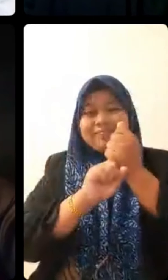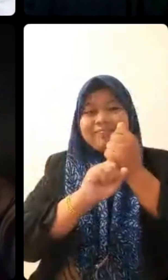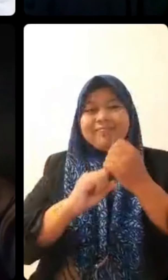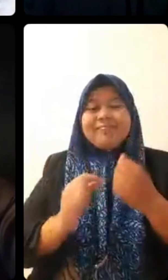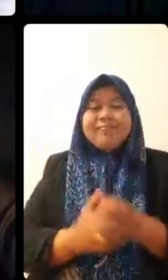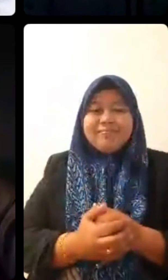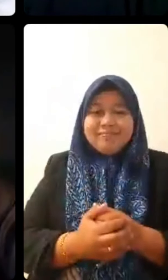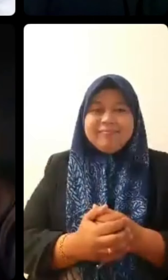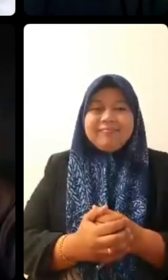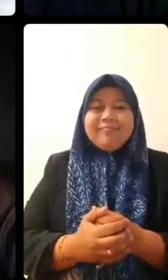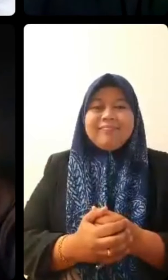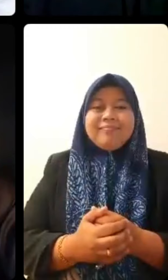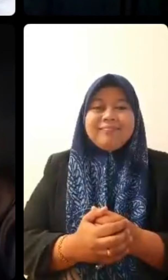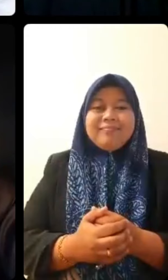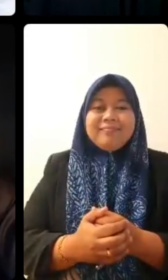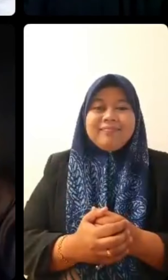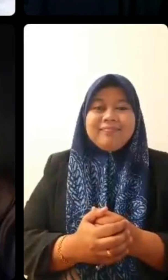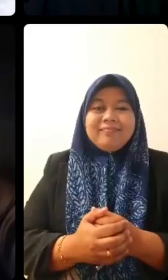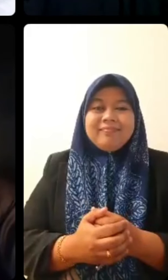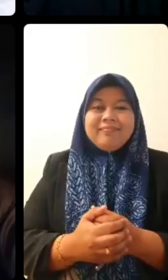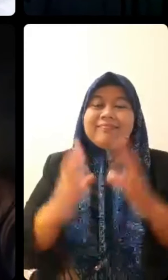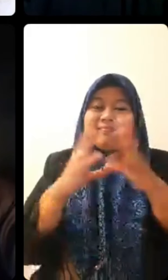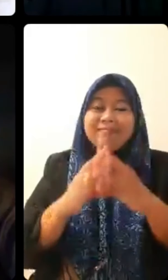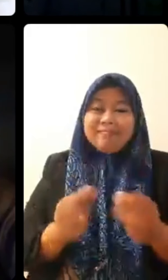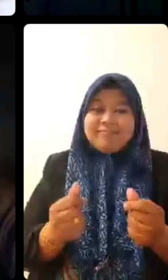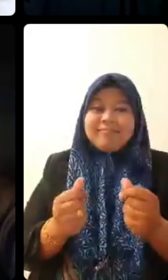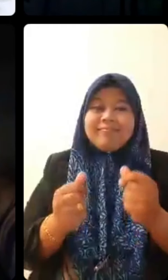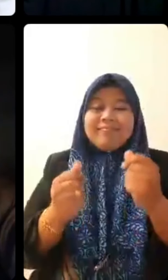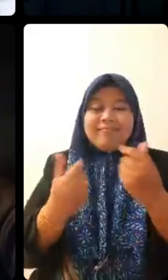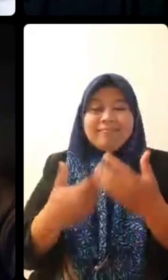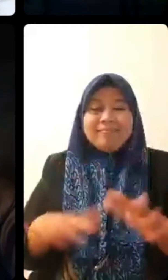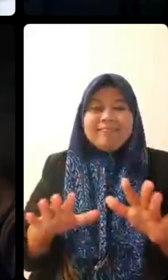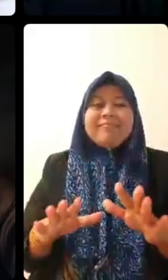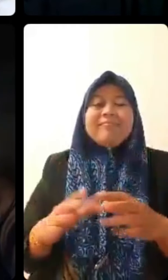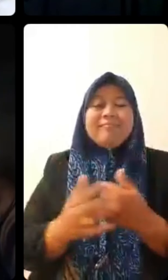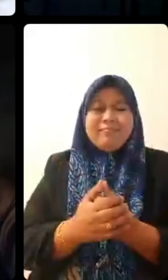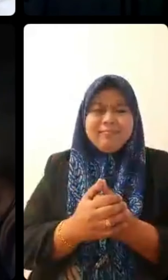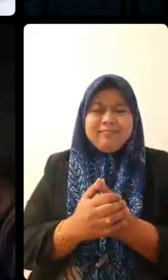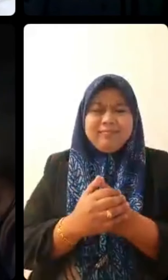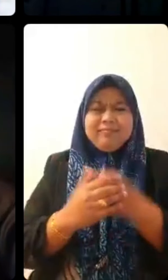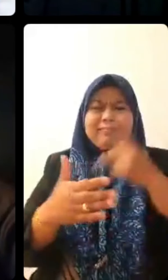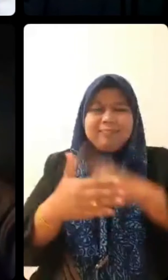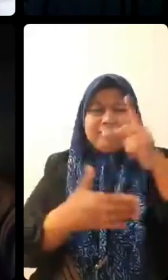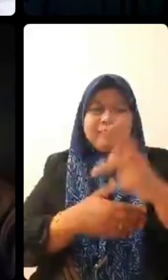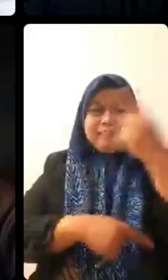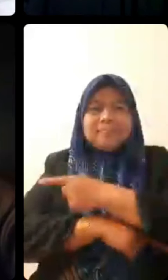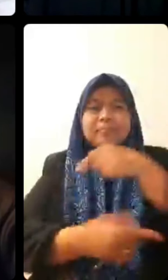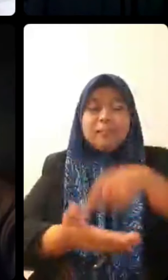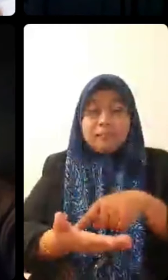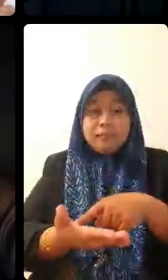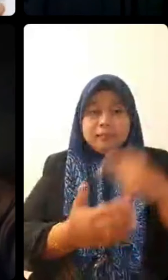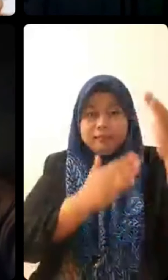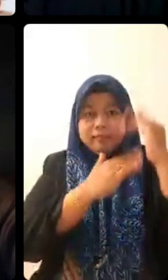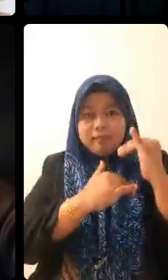Okay. Selesai sudah virtual sharing session pada hari ini. Semoga virtual sharing session